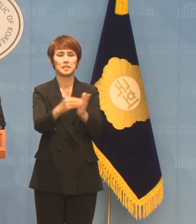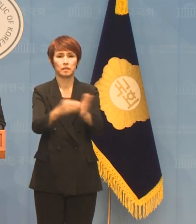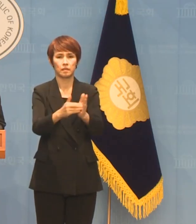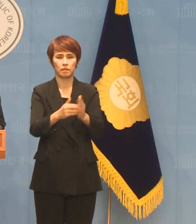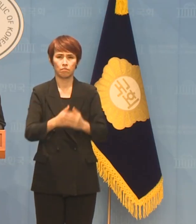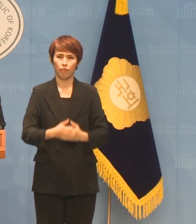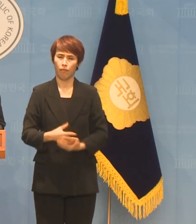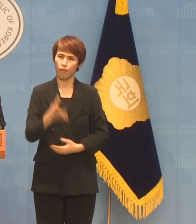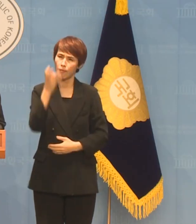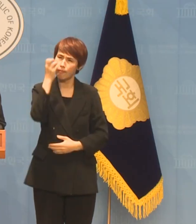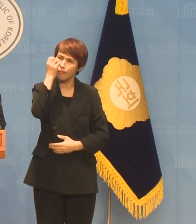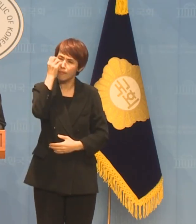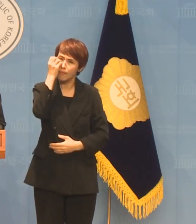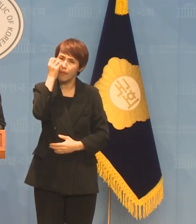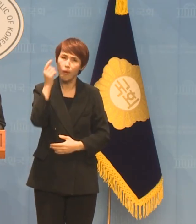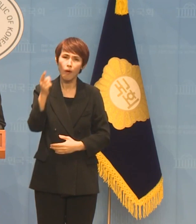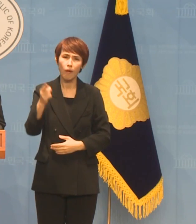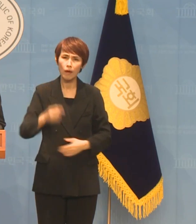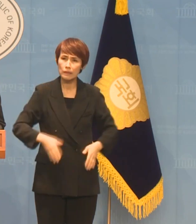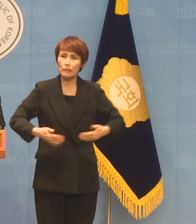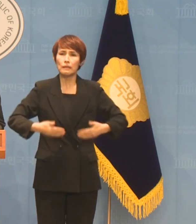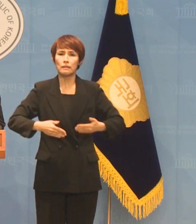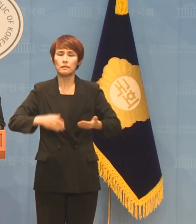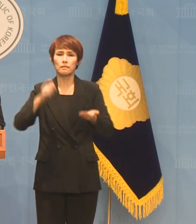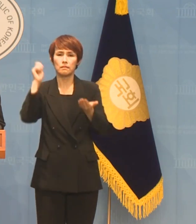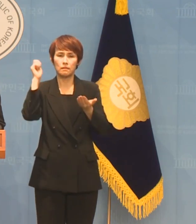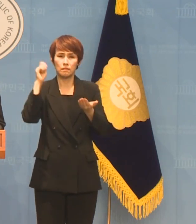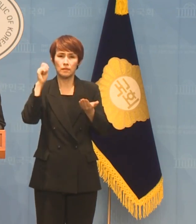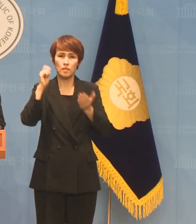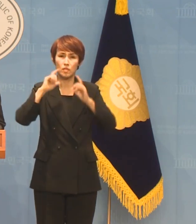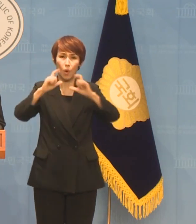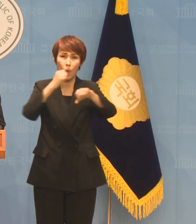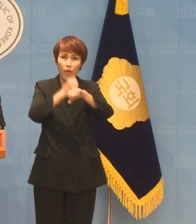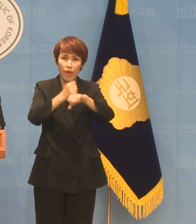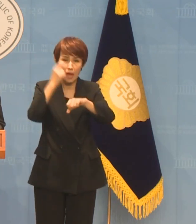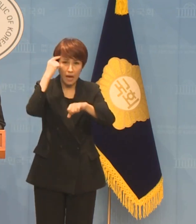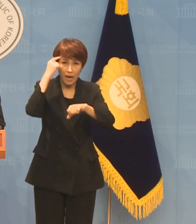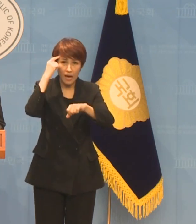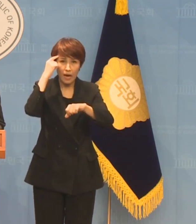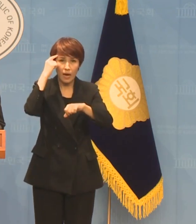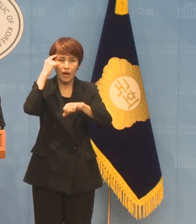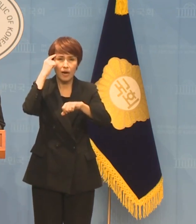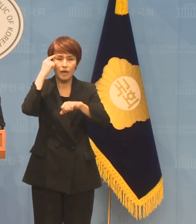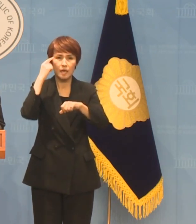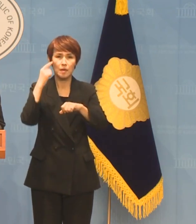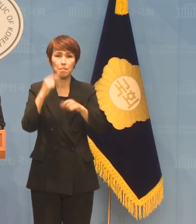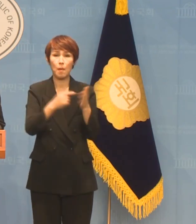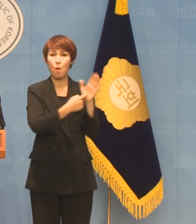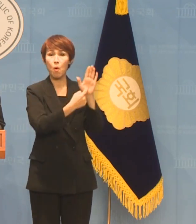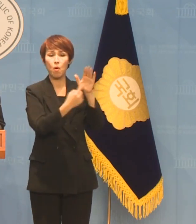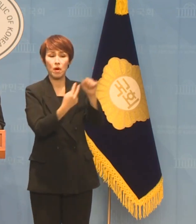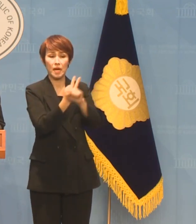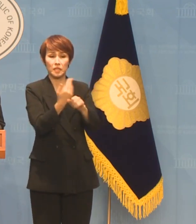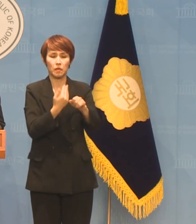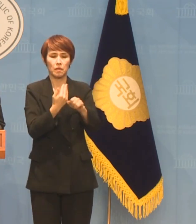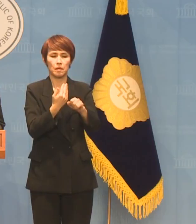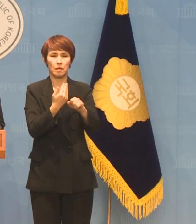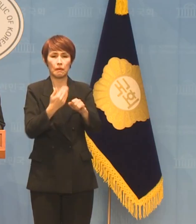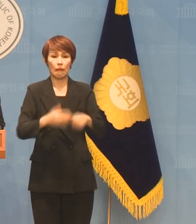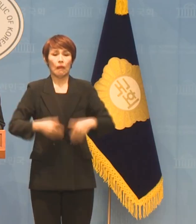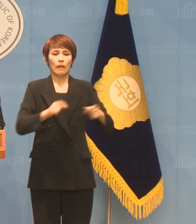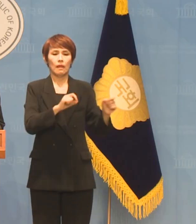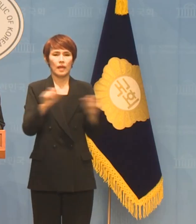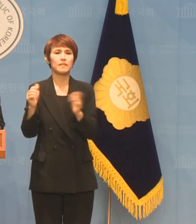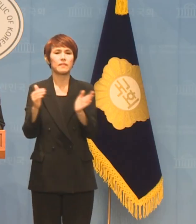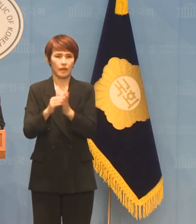이상할이 많지 성급하게 선고하려다가 선고 발표 예정 2시간 전에 연기하는 촌극을 벌인